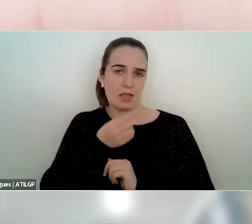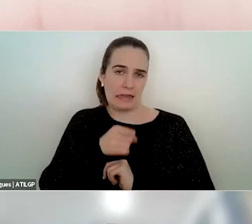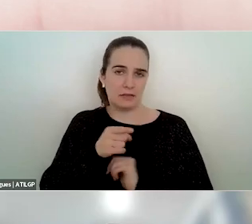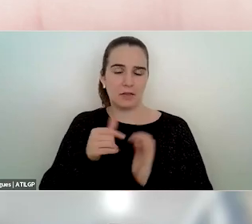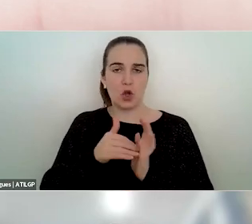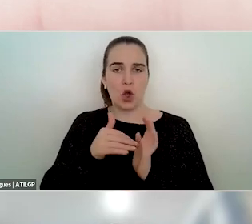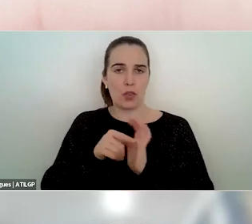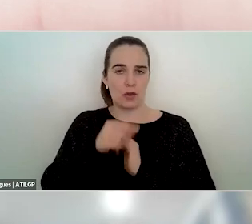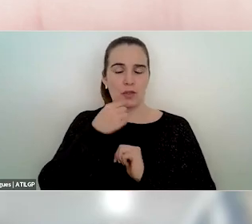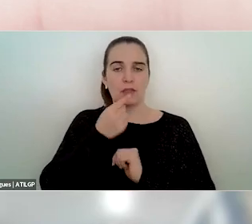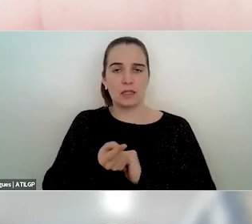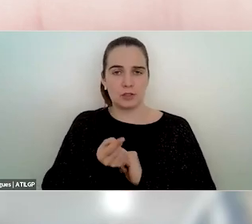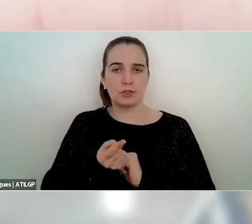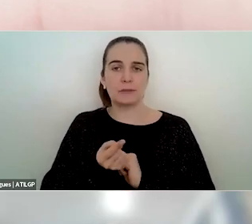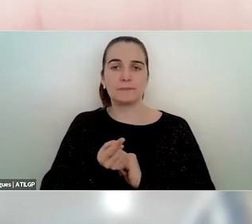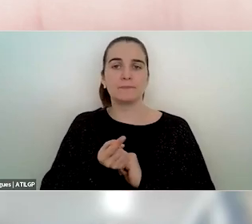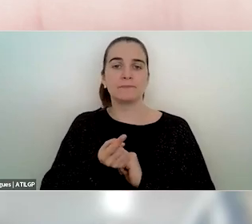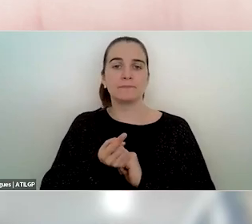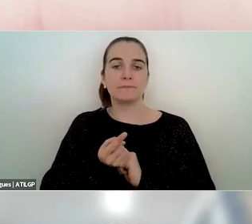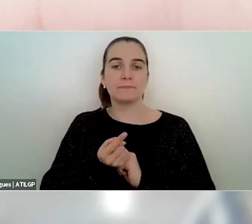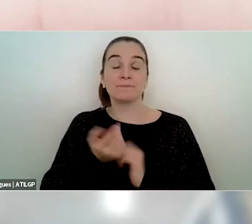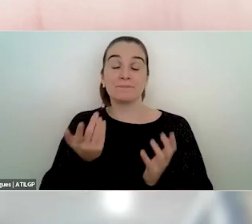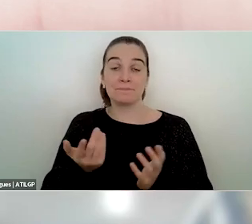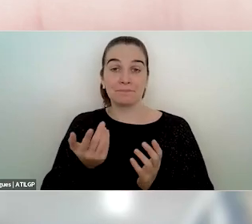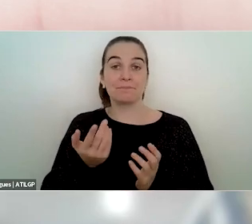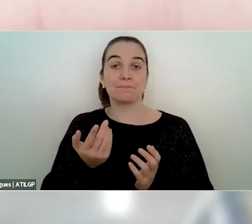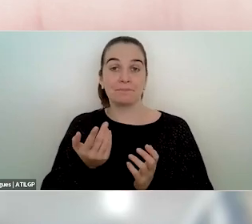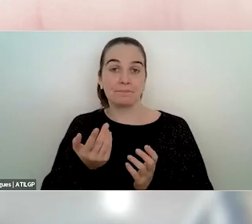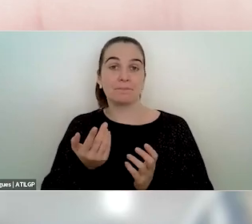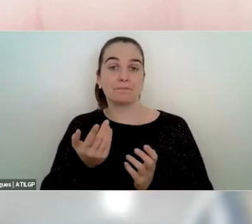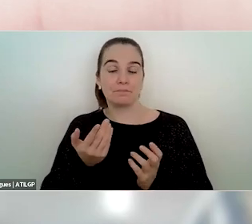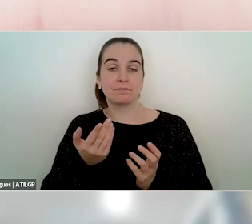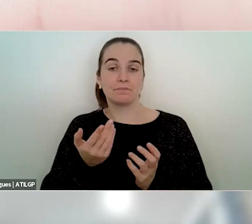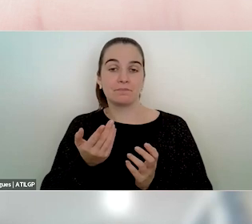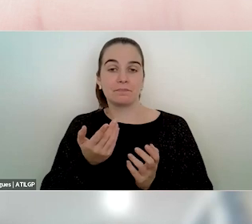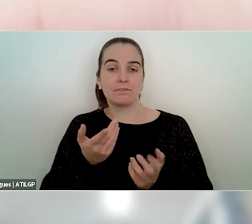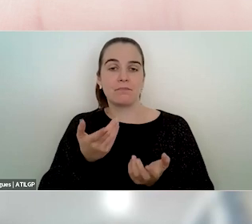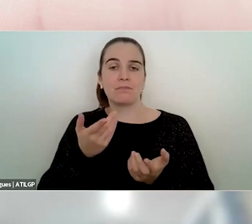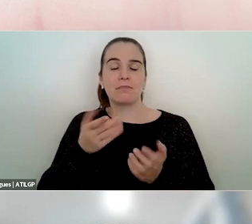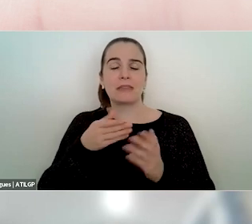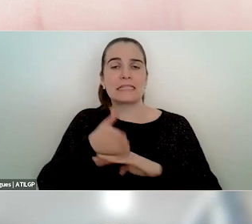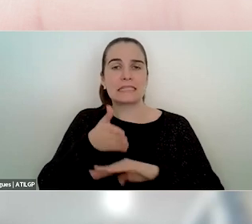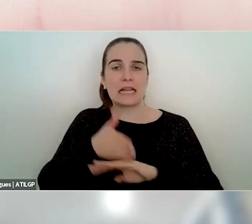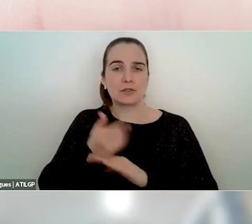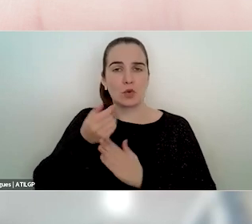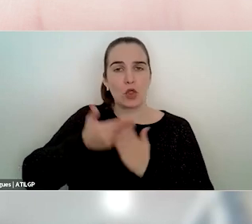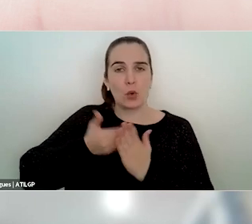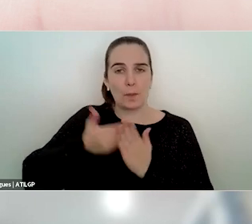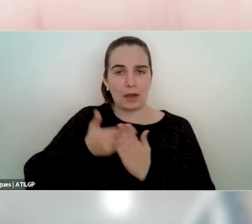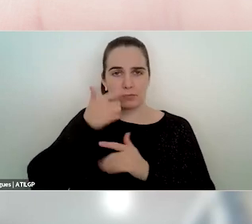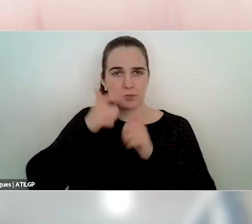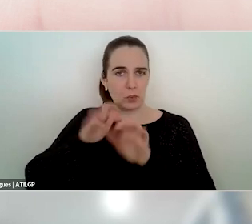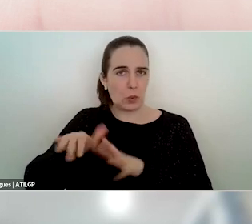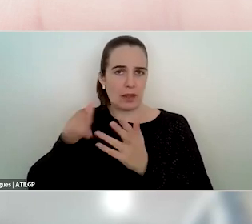Procedimento Administrativo e que define o acesso aos documentos por parte de todos os cidadãos